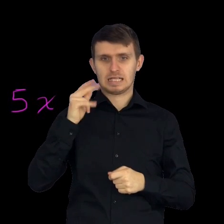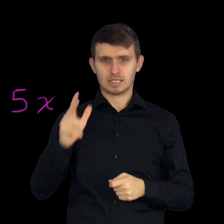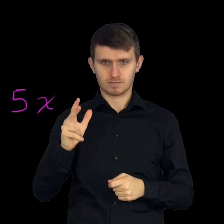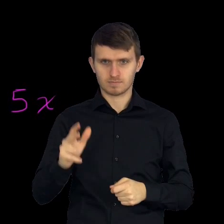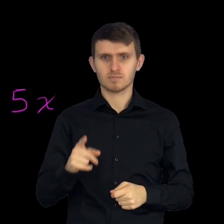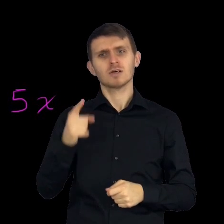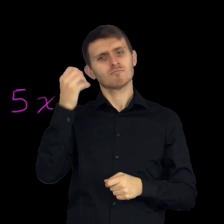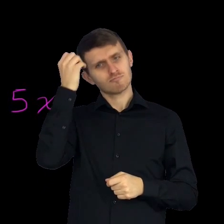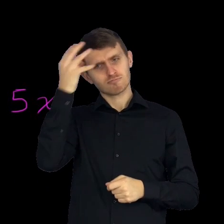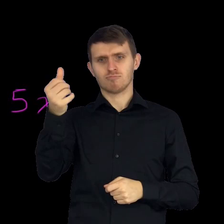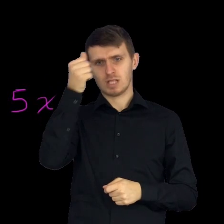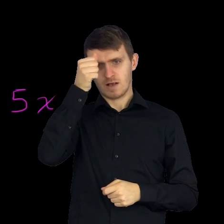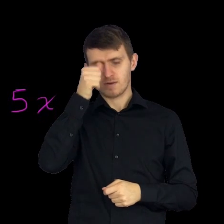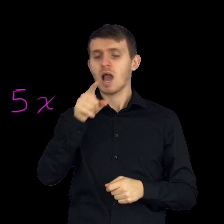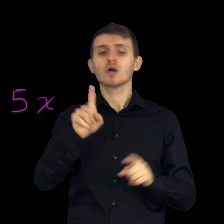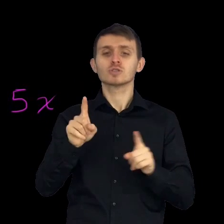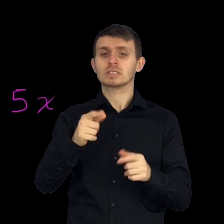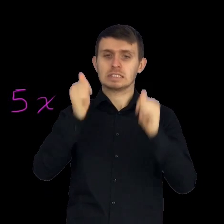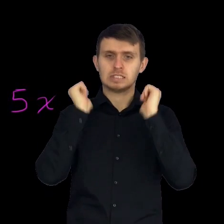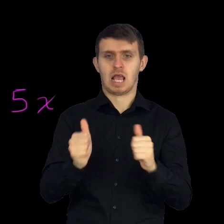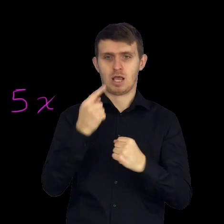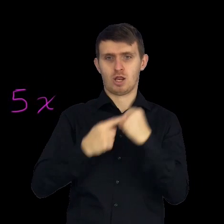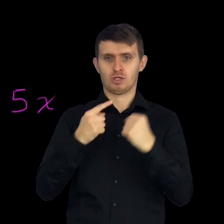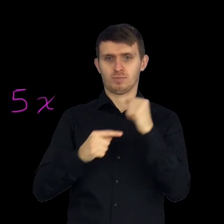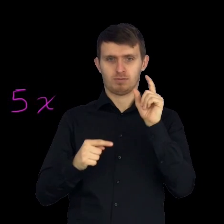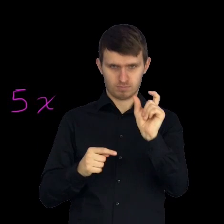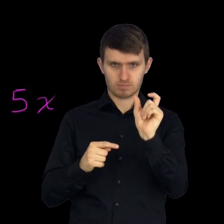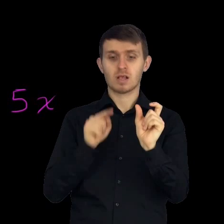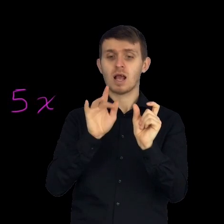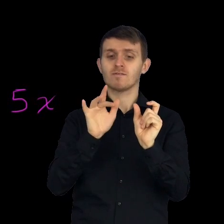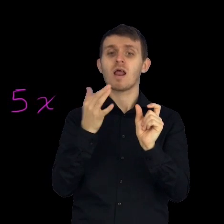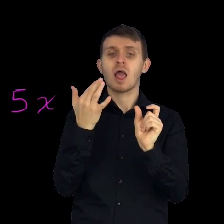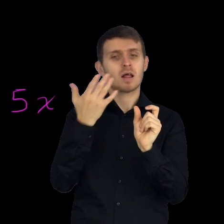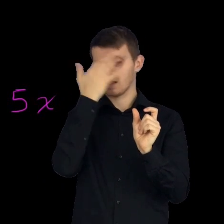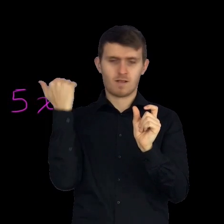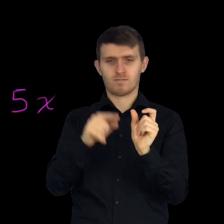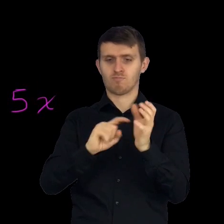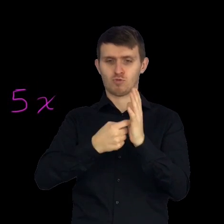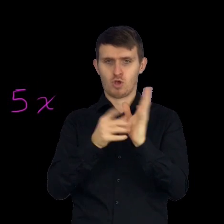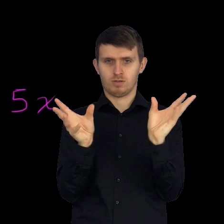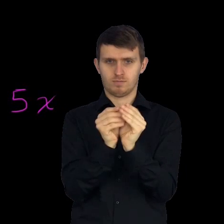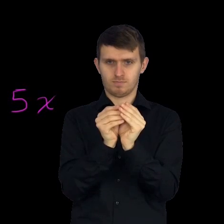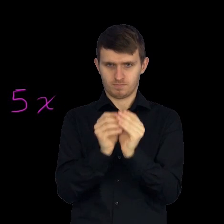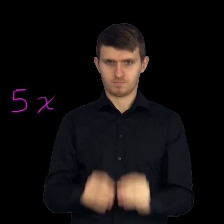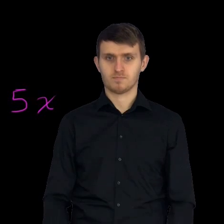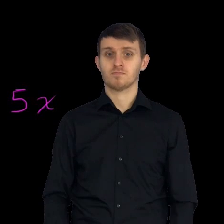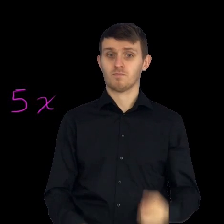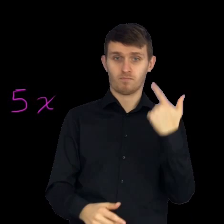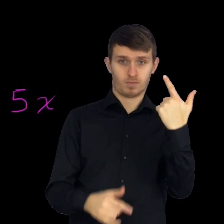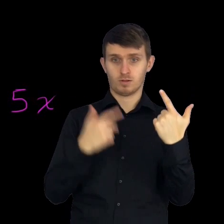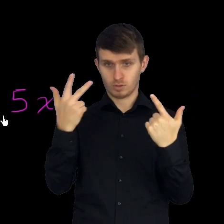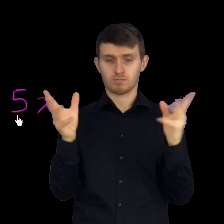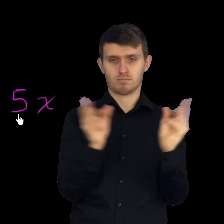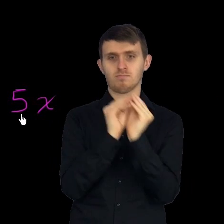współczynników. Mądra nazwa, ale oznacza po prostu stałą liczbę, przez którą mnoży się zmienną lub niewiadomą.